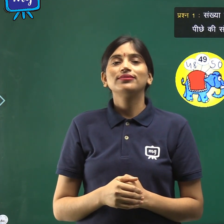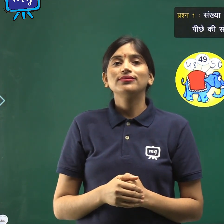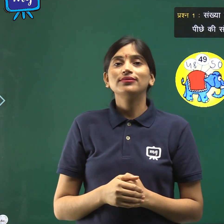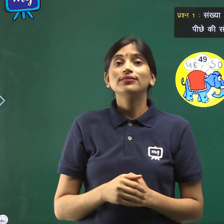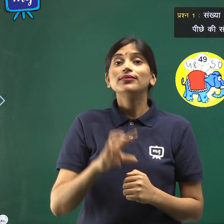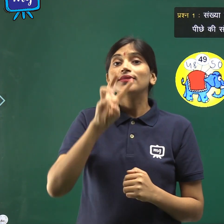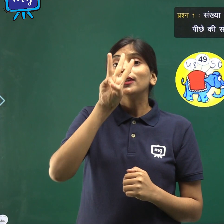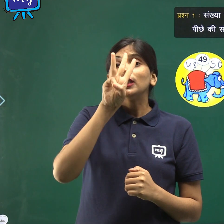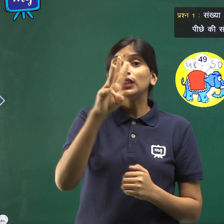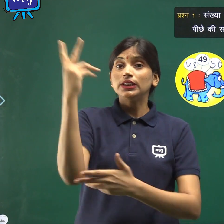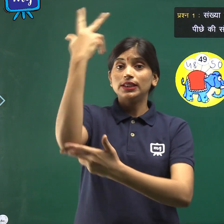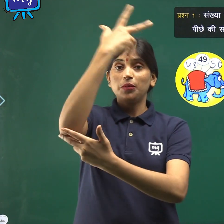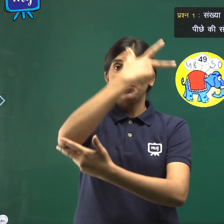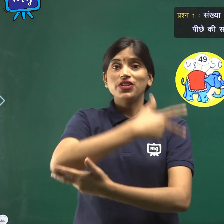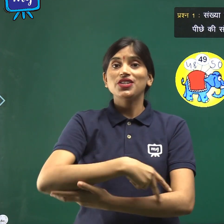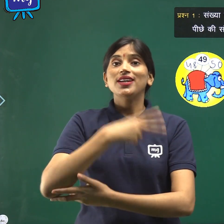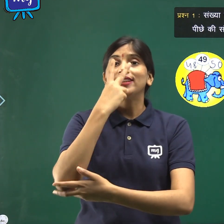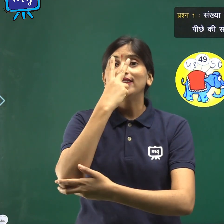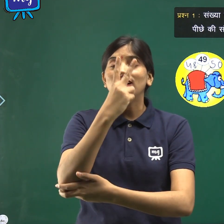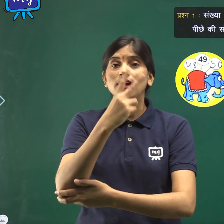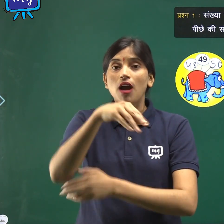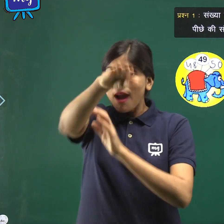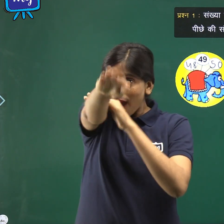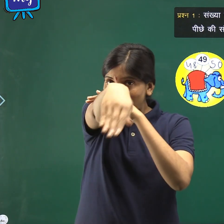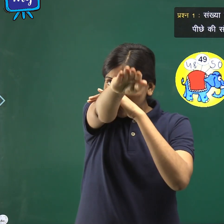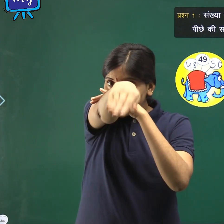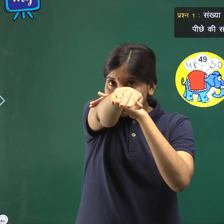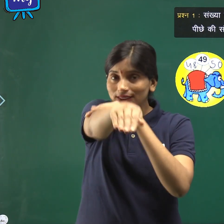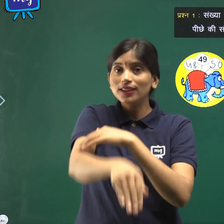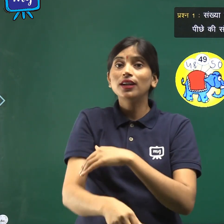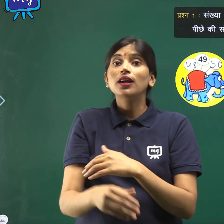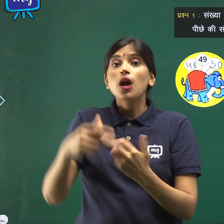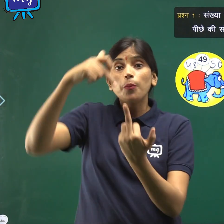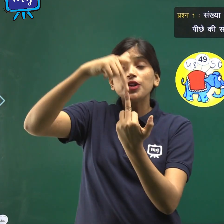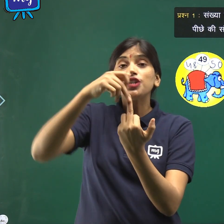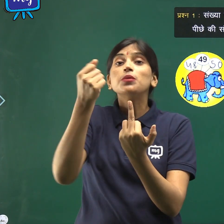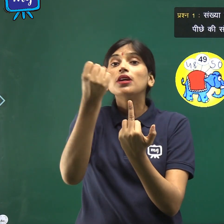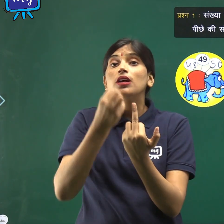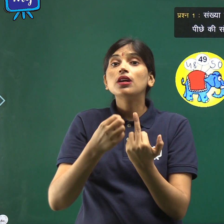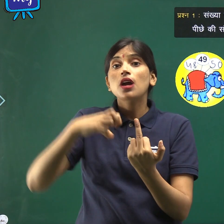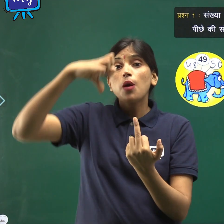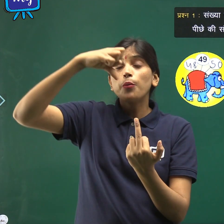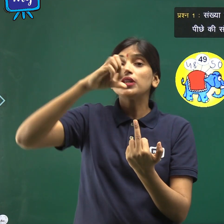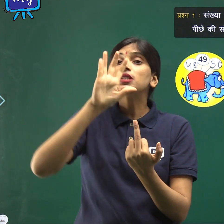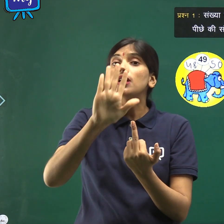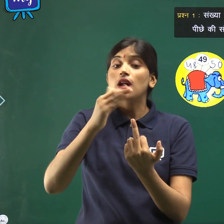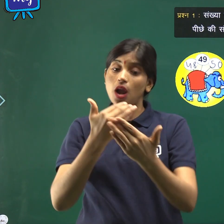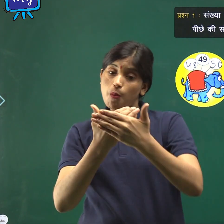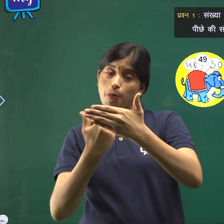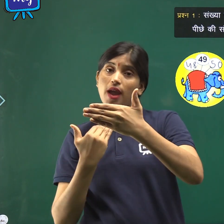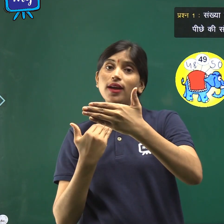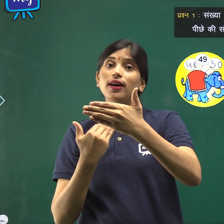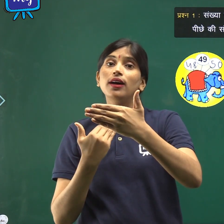अब तीसरी पिक्चर देखो, ये भी है हाथी। बीच में कितने हैं? 95, उससे